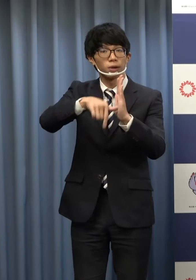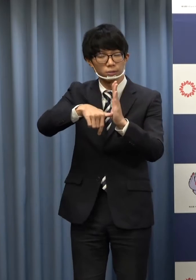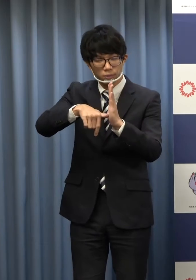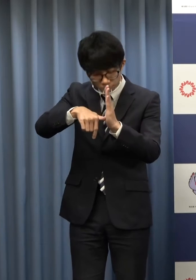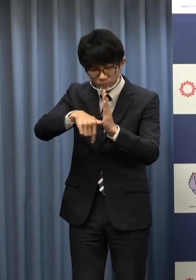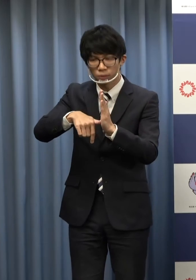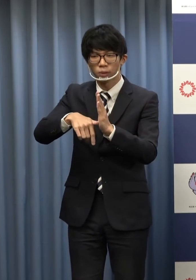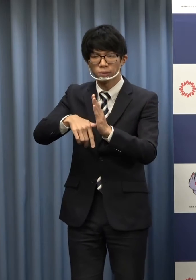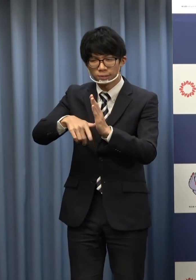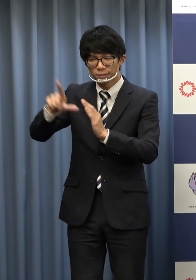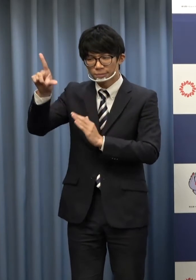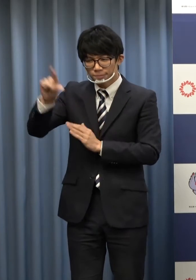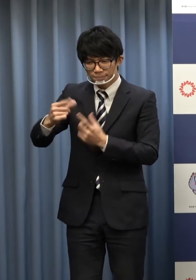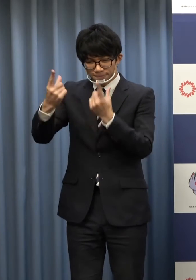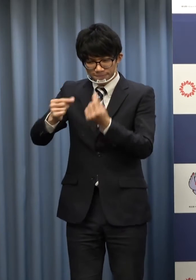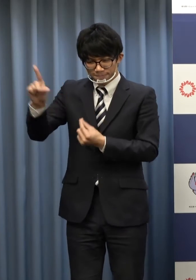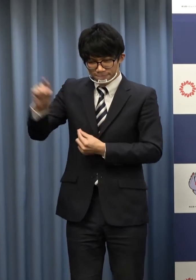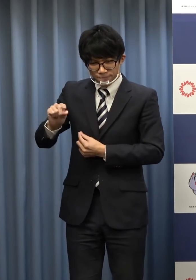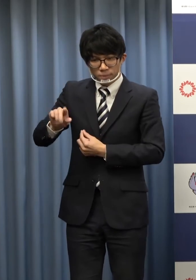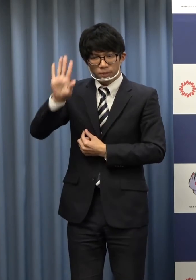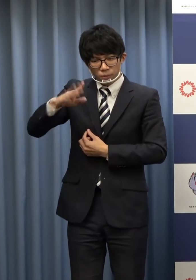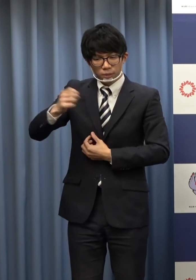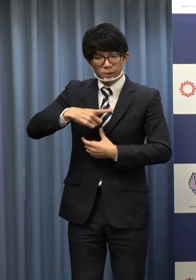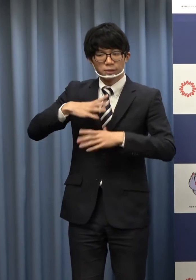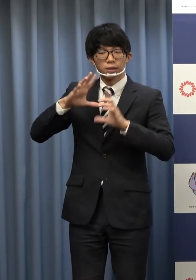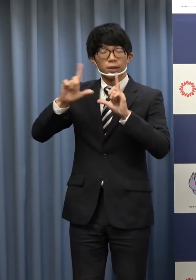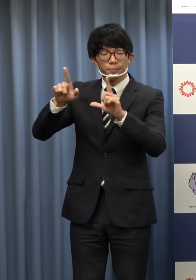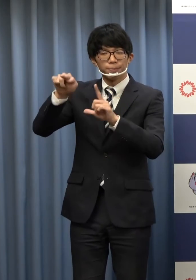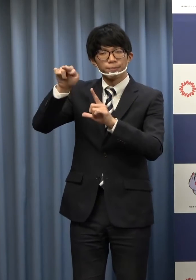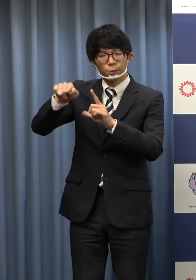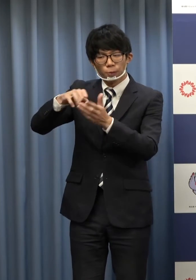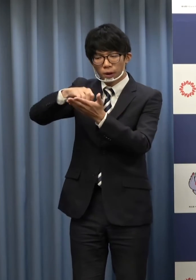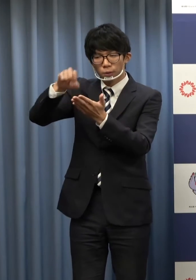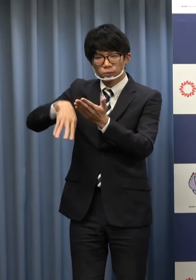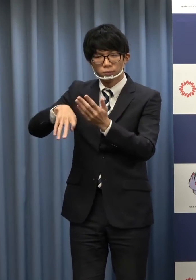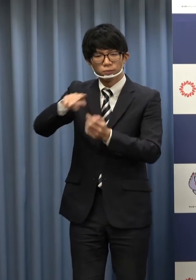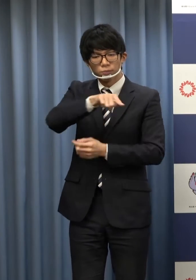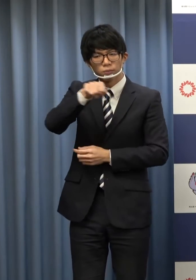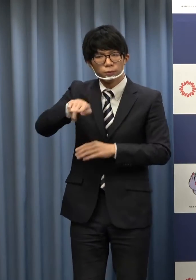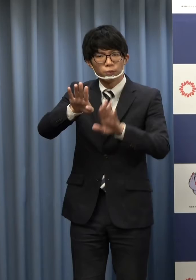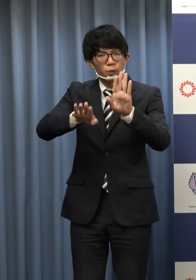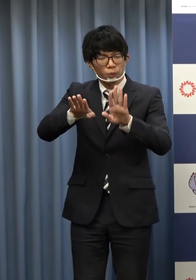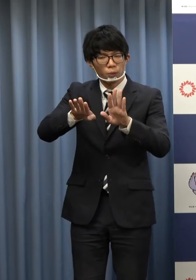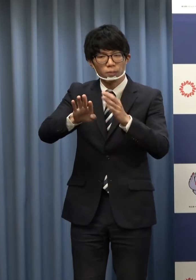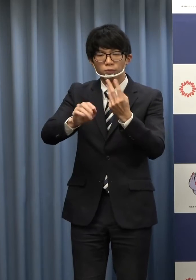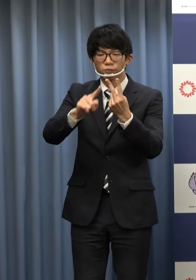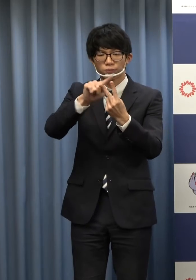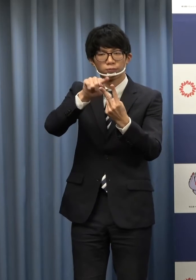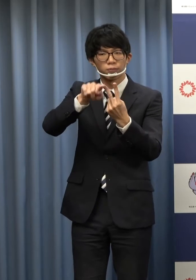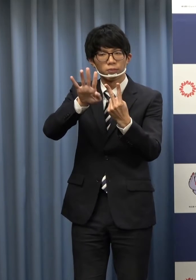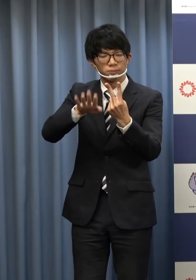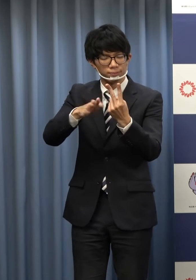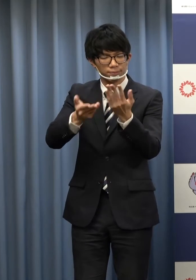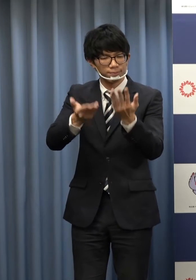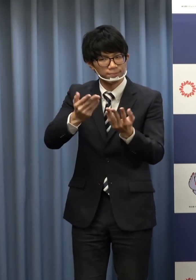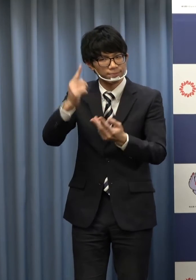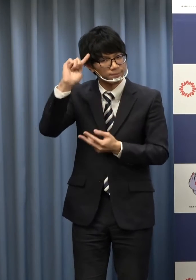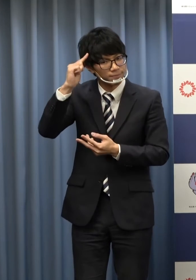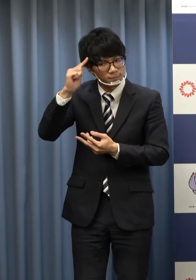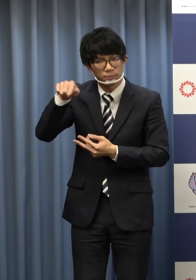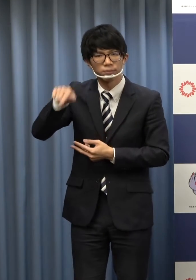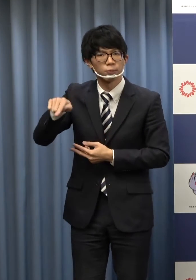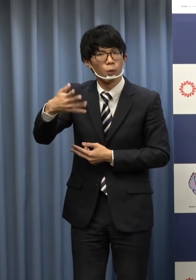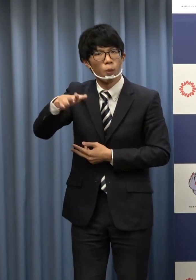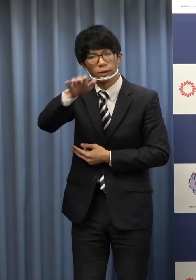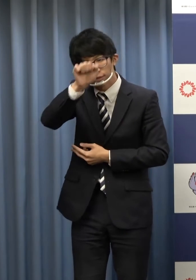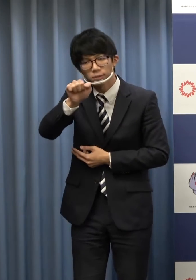に経済にとってはプラスであると、そういったことも聞いておりますので、こういった専門家の知見に従いながら今後判断すること